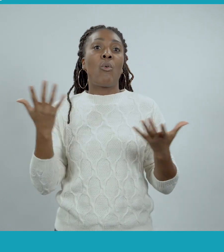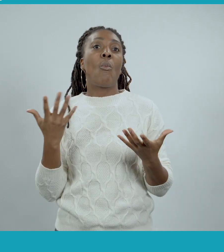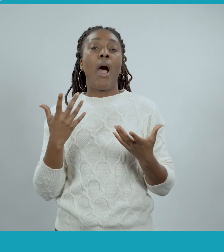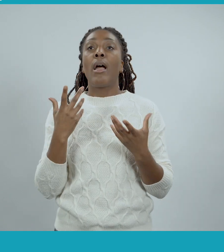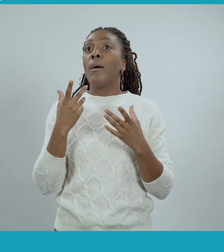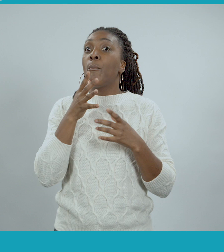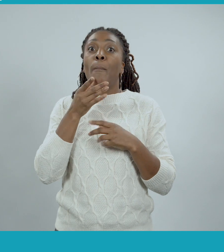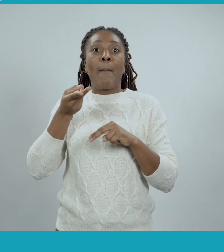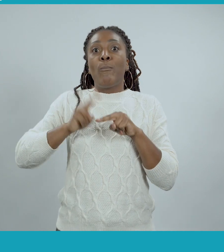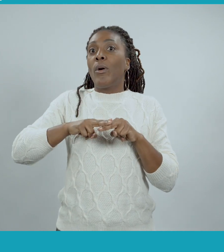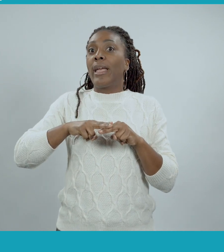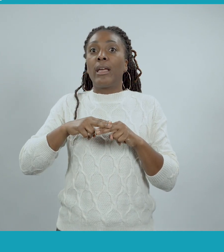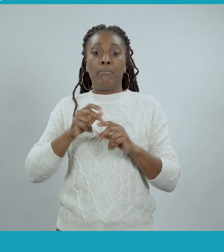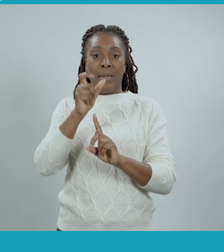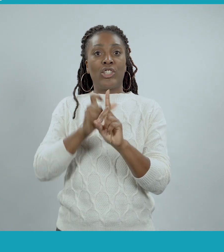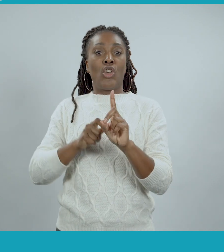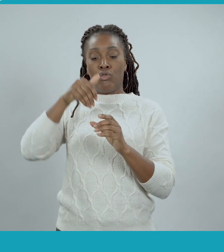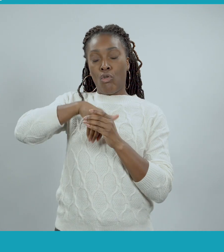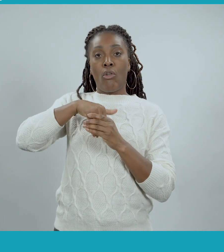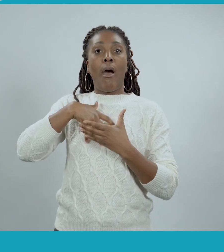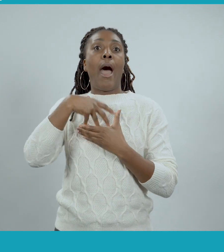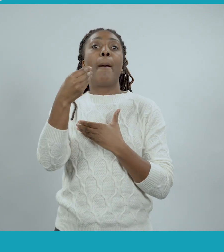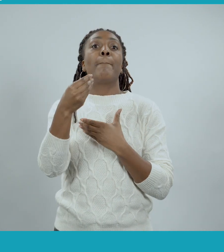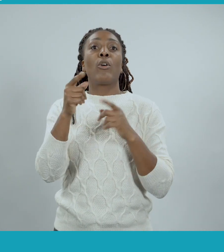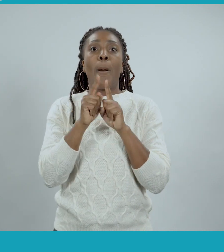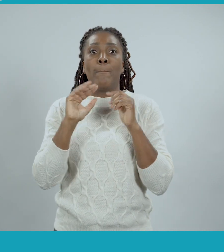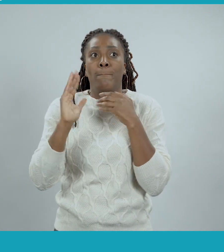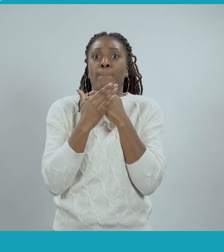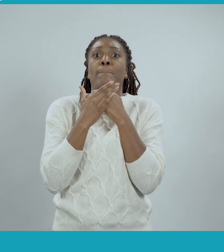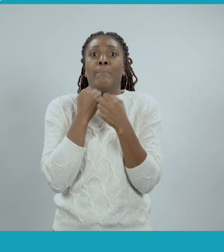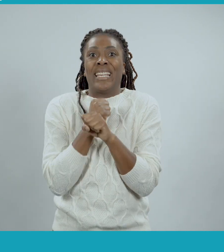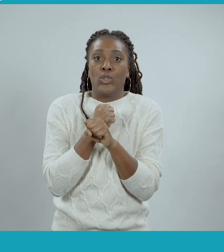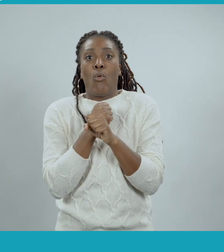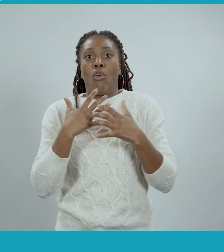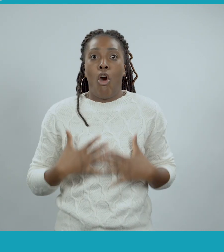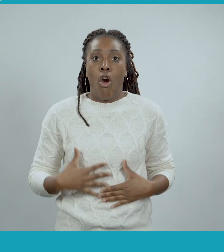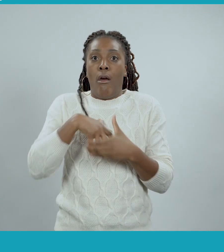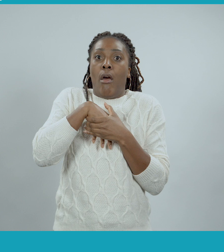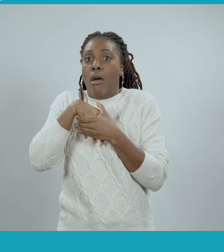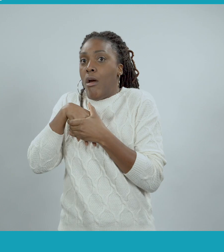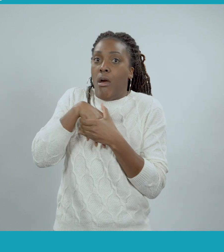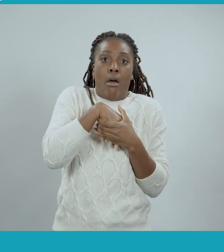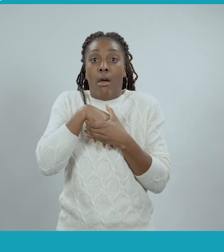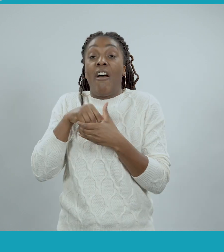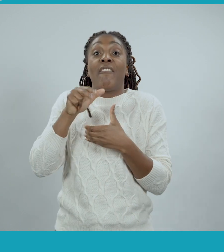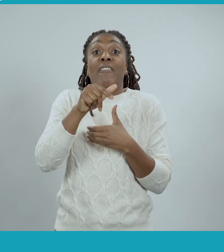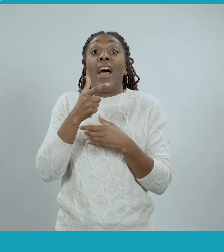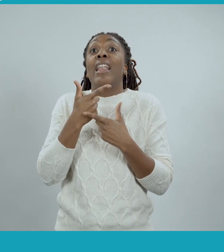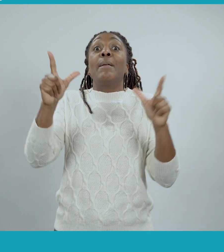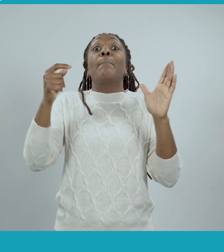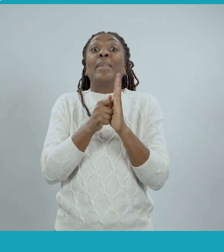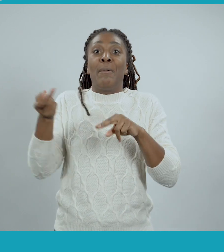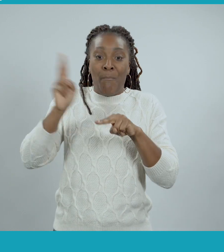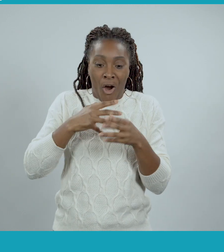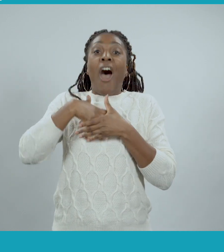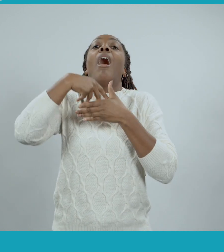l'essence immortelle et immatérielle d'une personne, qui est enveloppée ou emprisonnée dans son corps pour n'en être libérée qu'à